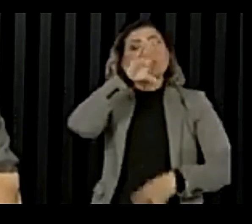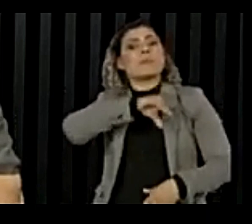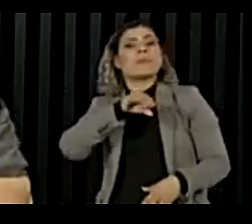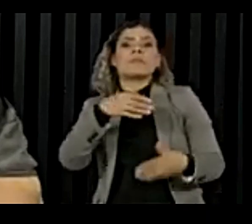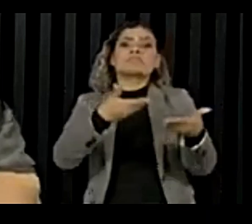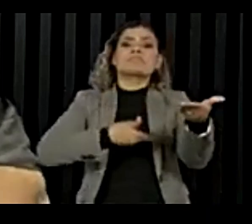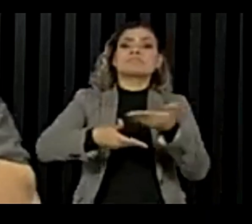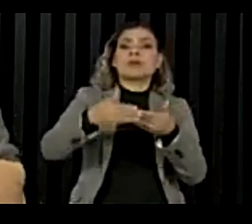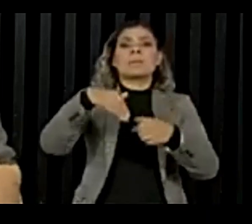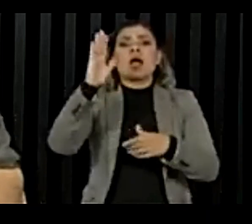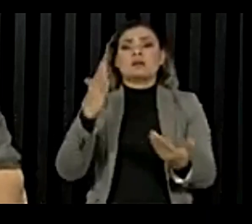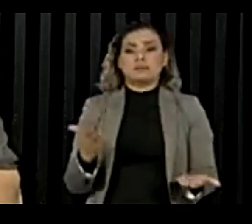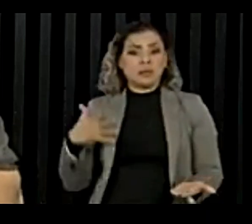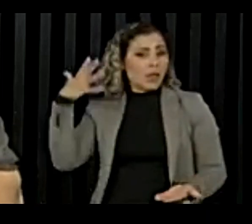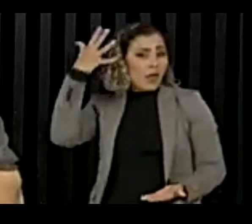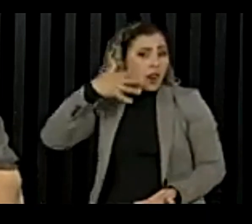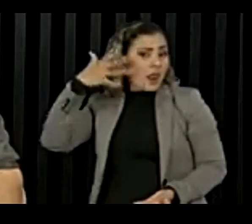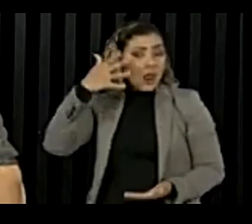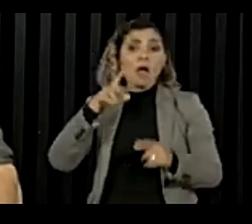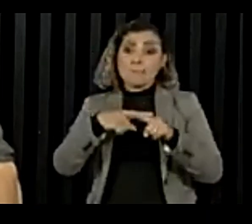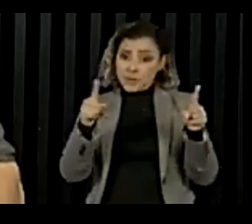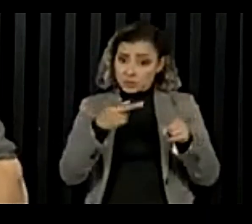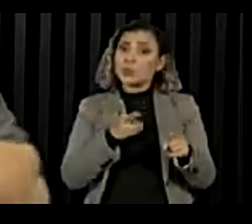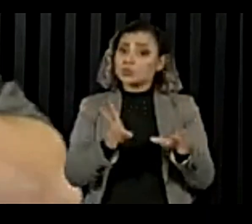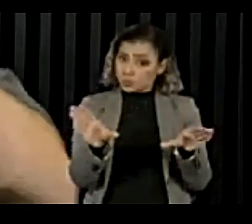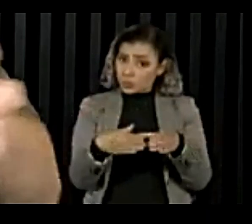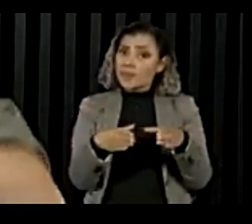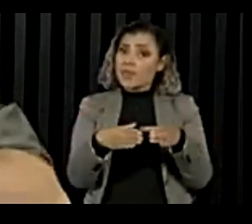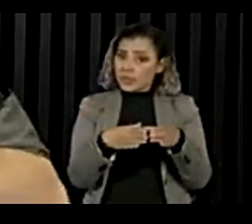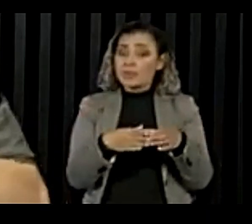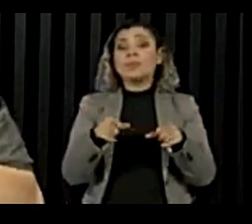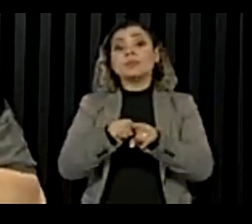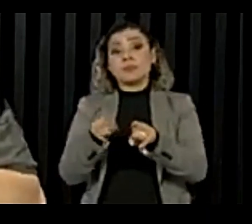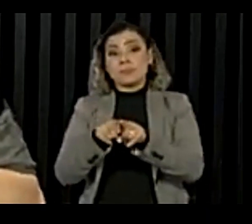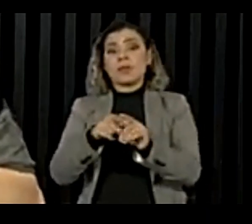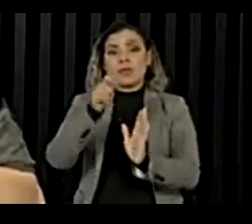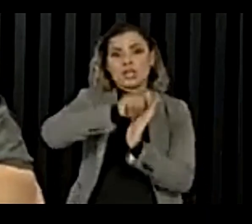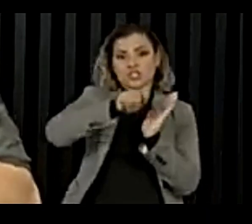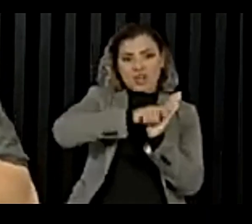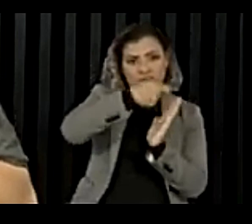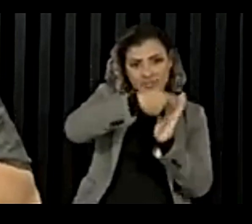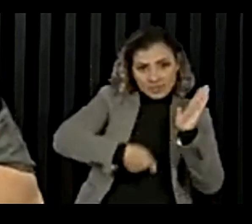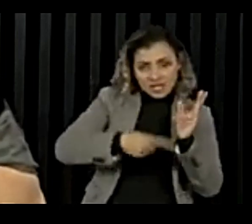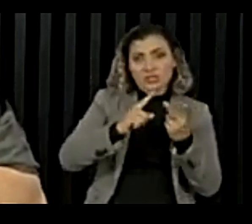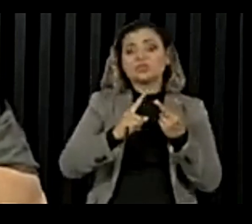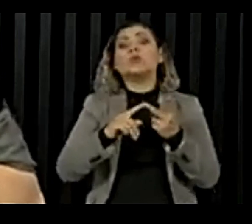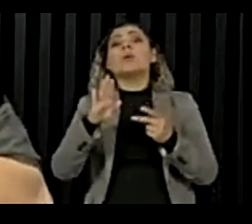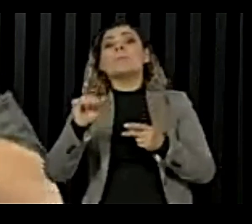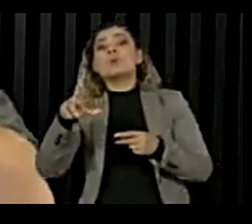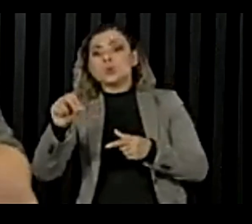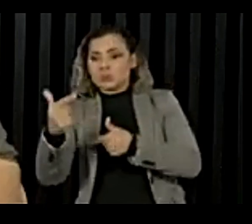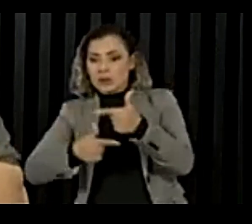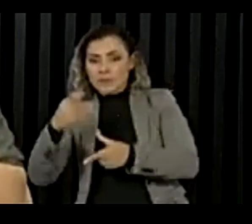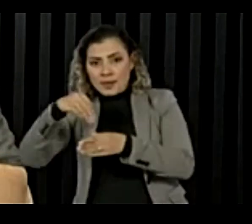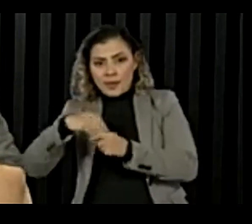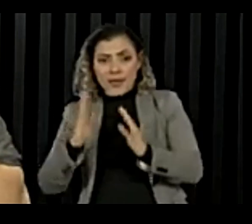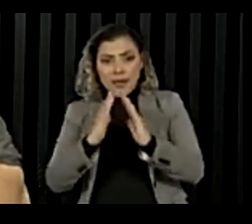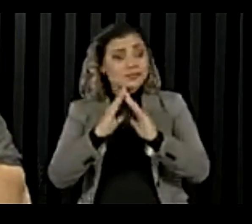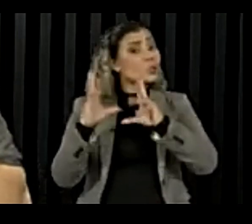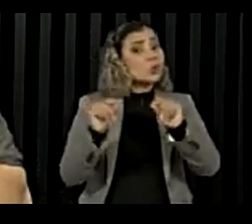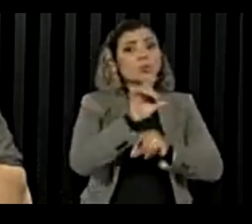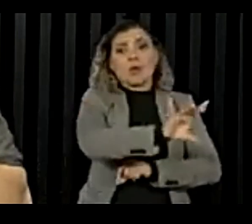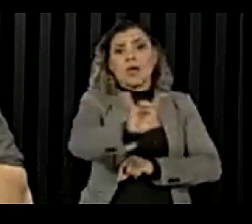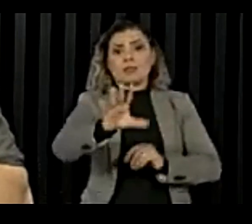contato. Mas eu continuo com a minha equipe a todo vapor, os roteiristas trabalhando de casa, os editores trabalhando de casa, o Bruno trabalhando de casa, todo mundo